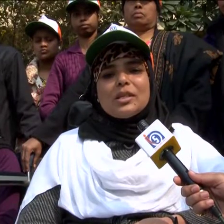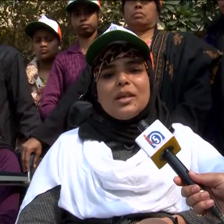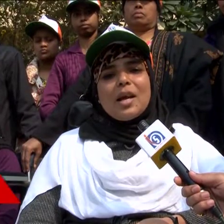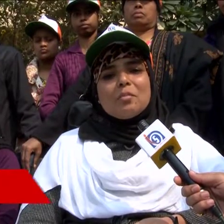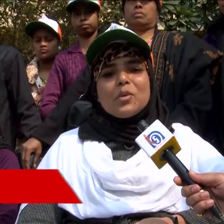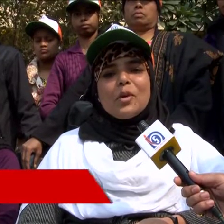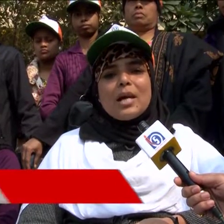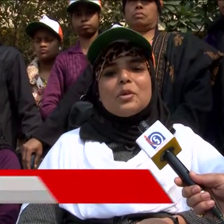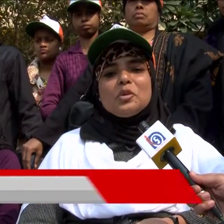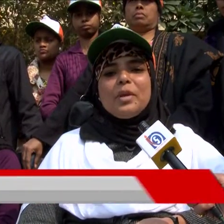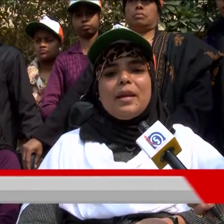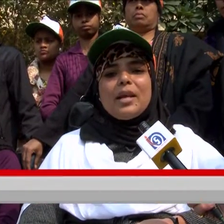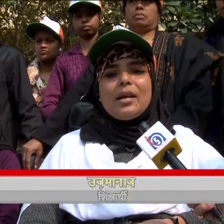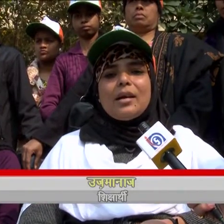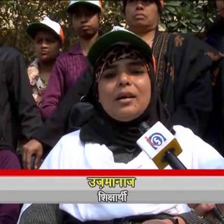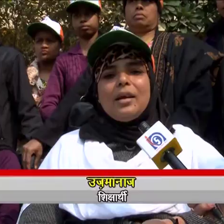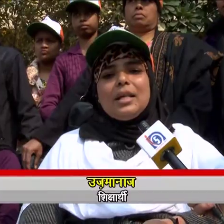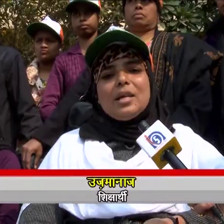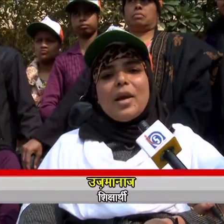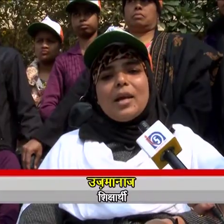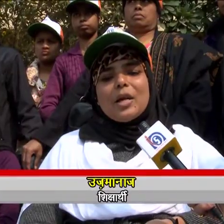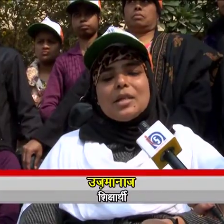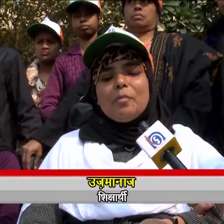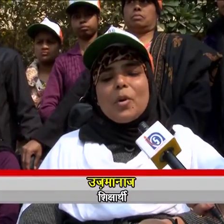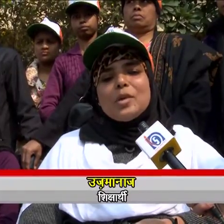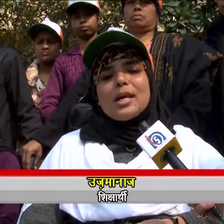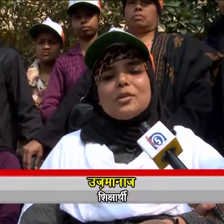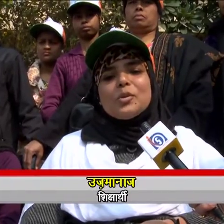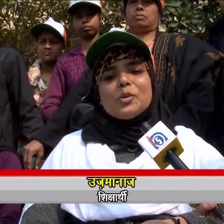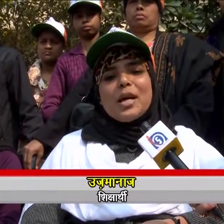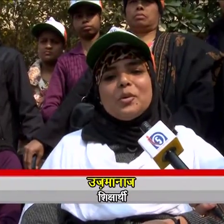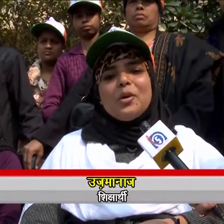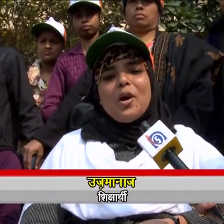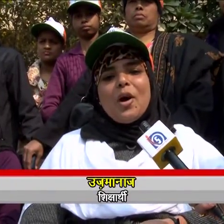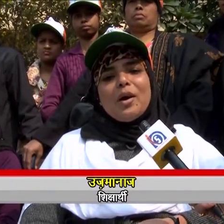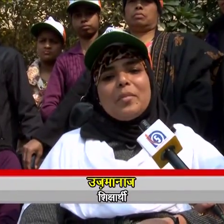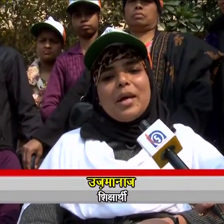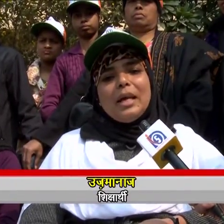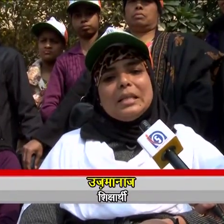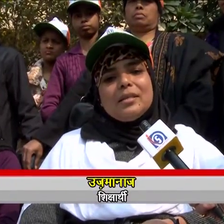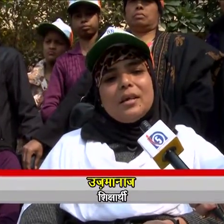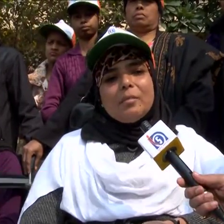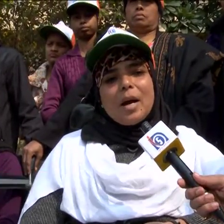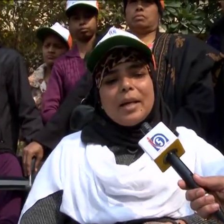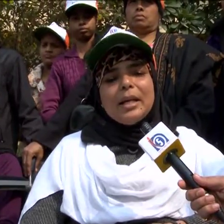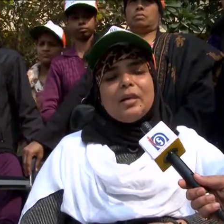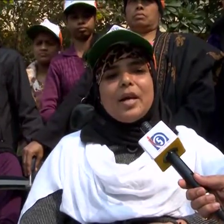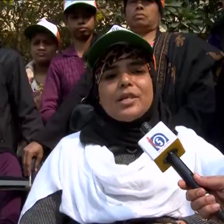थे कि हमको ऐसा कुछ मिलने वाला है यहाँ, इसलिए मैं NIOS की बहुत ज़्यादा शुक्रगुजार हूँ और मैं इनसे हमारी एक रिक्वेस्ट है कि